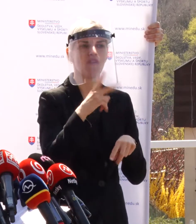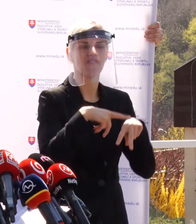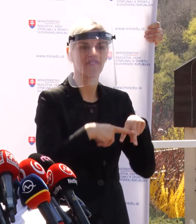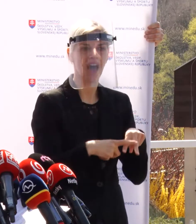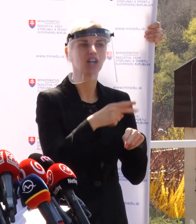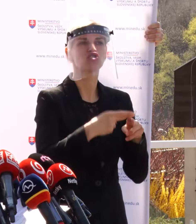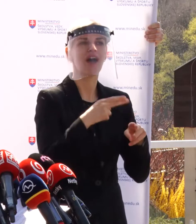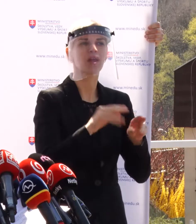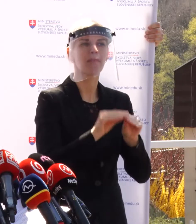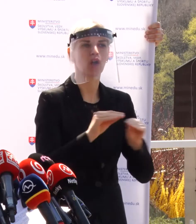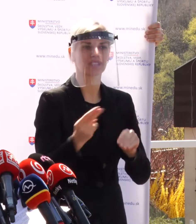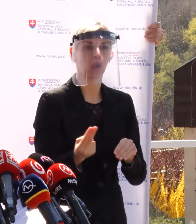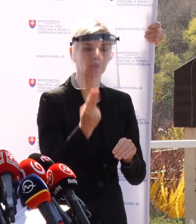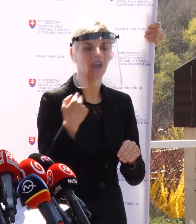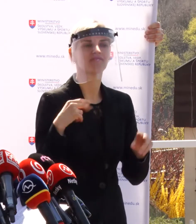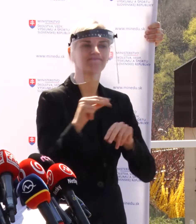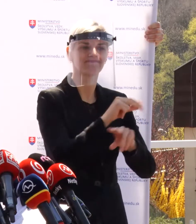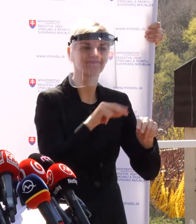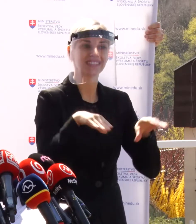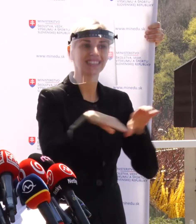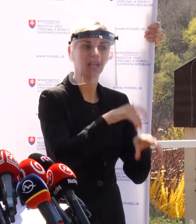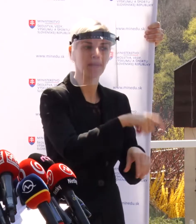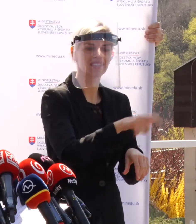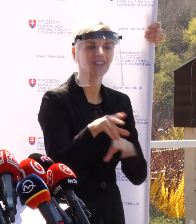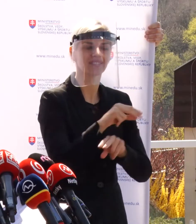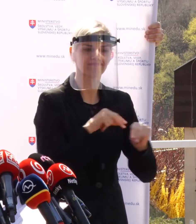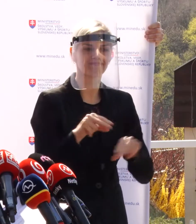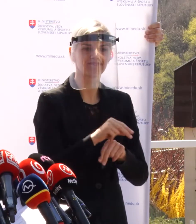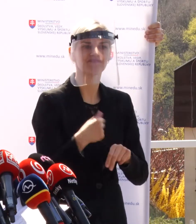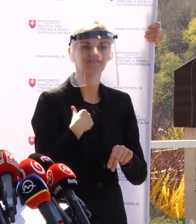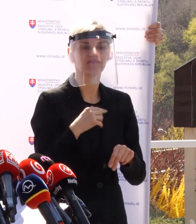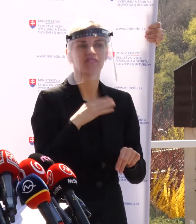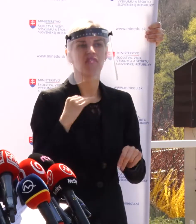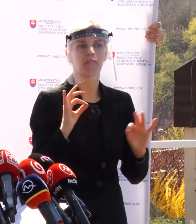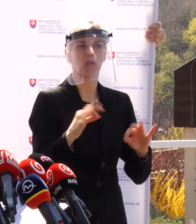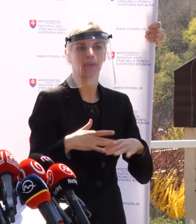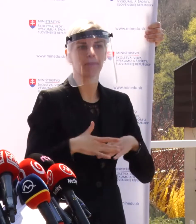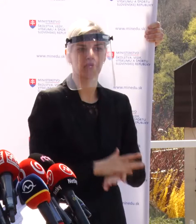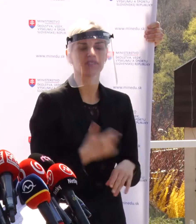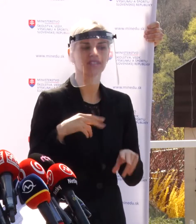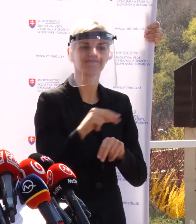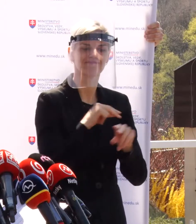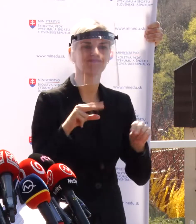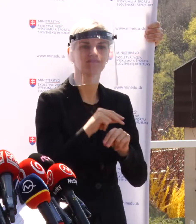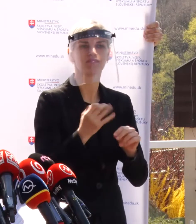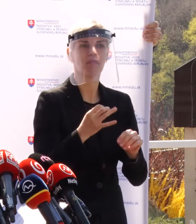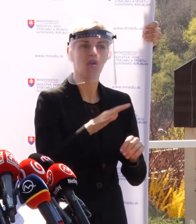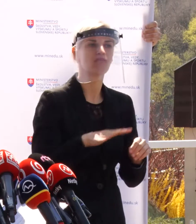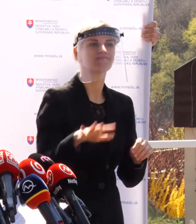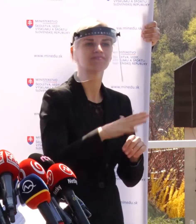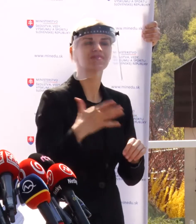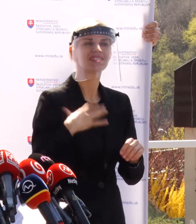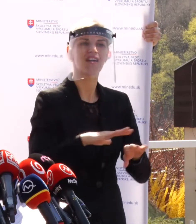pedagogickom ústave a rozprával som sa aj so zamestnancami a musím povedať, že som mal z toho veľmi dobrý pocit, pretože všetci ľudia chcú